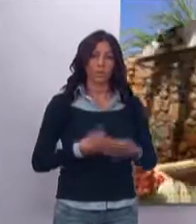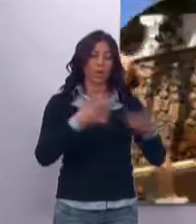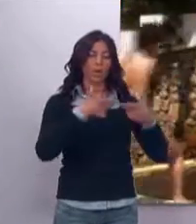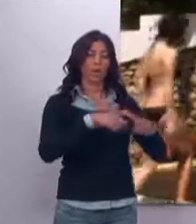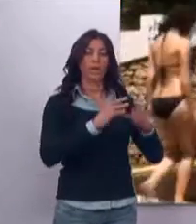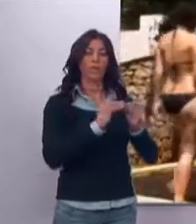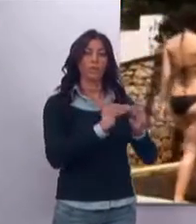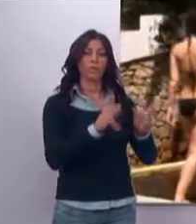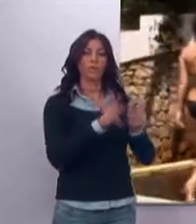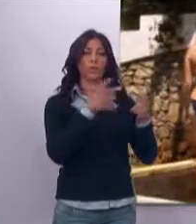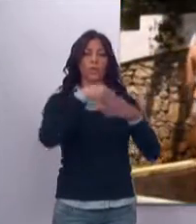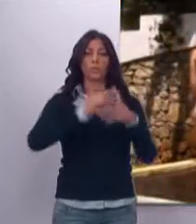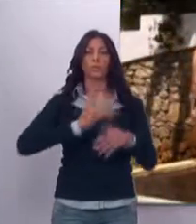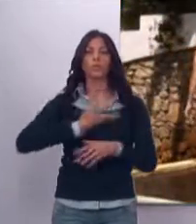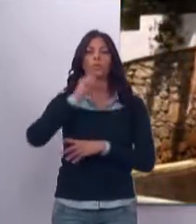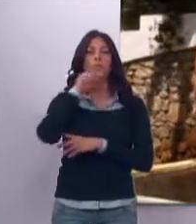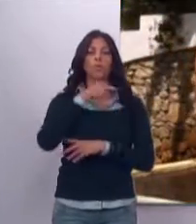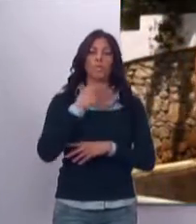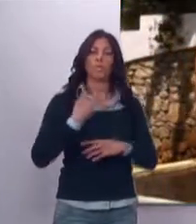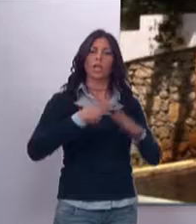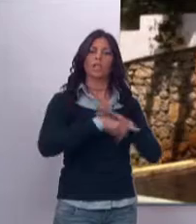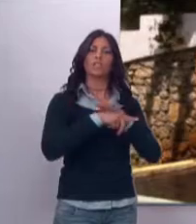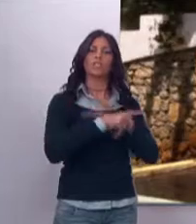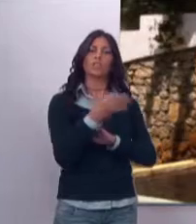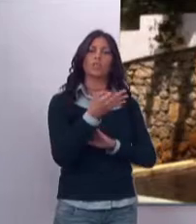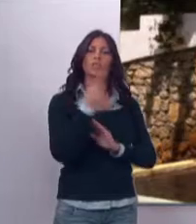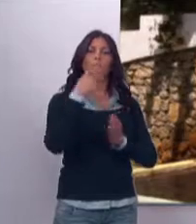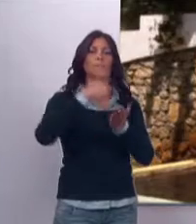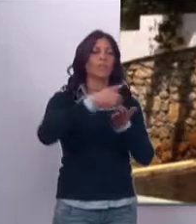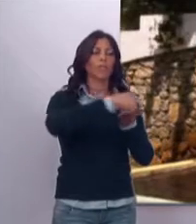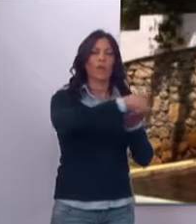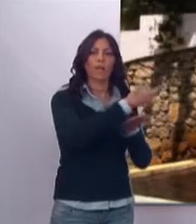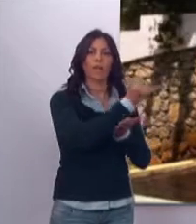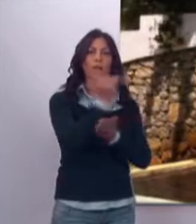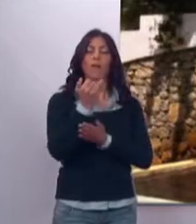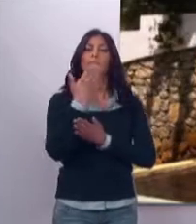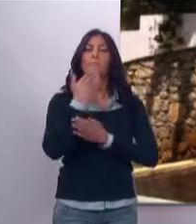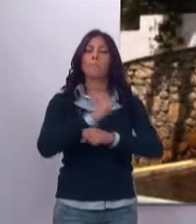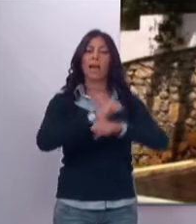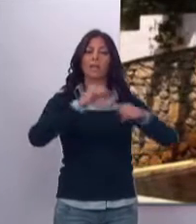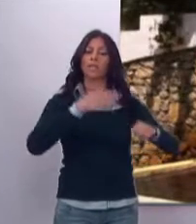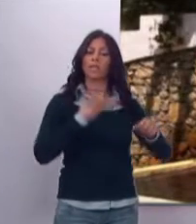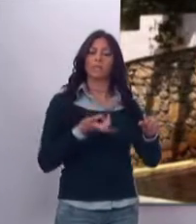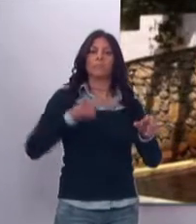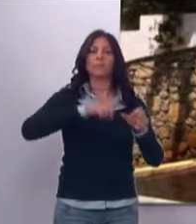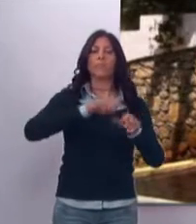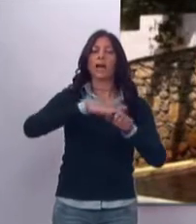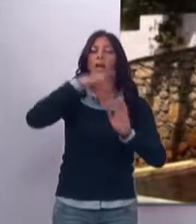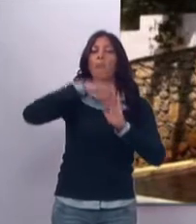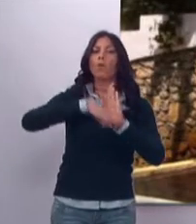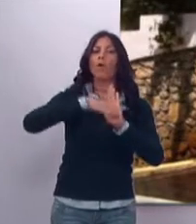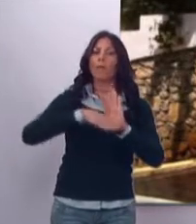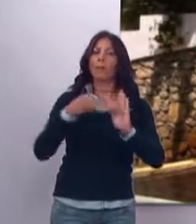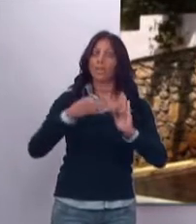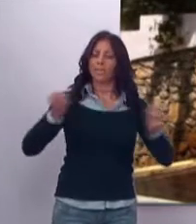O área de acción social do Ayuntamento motrileño gestionará as apeticións dos maiores que queiran formar parte no